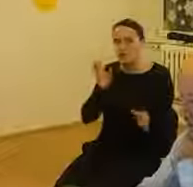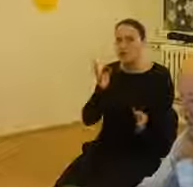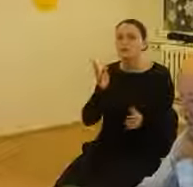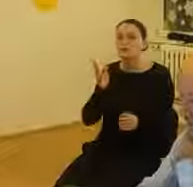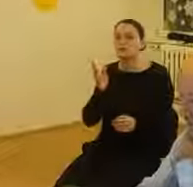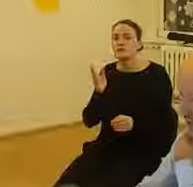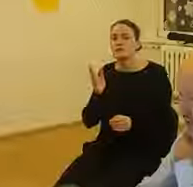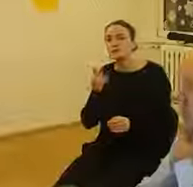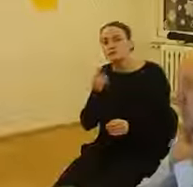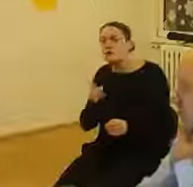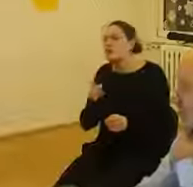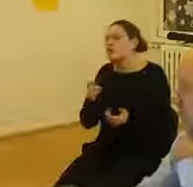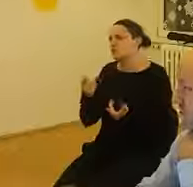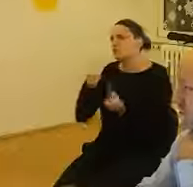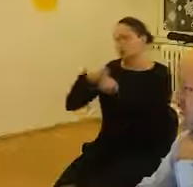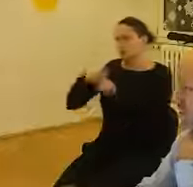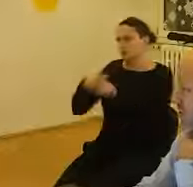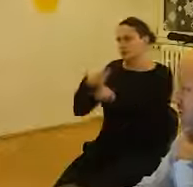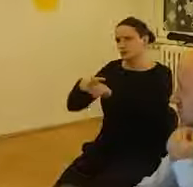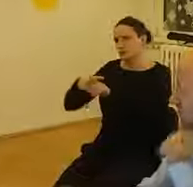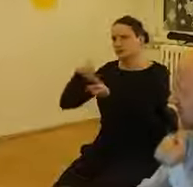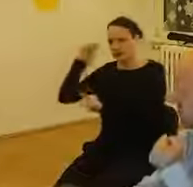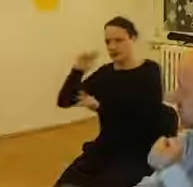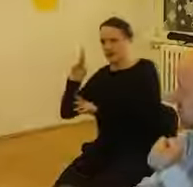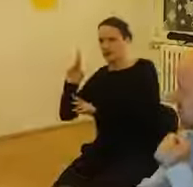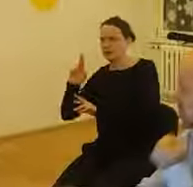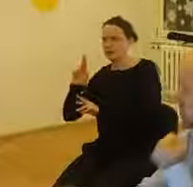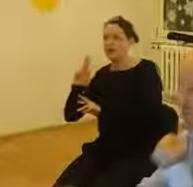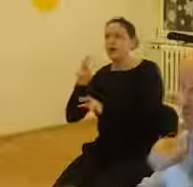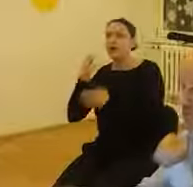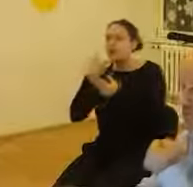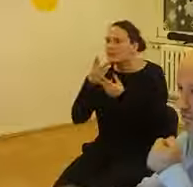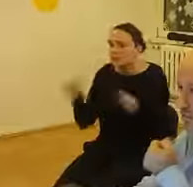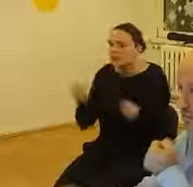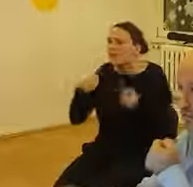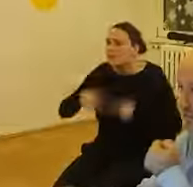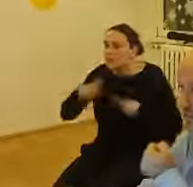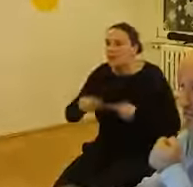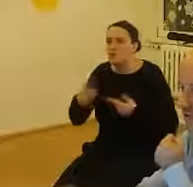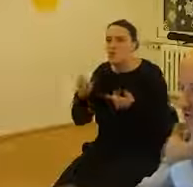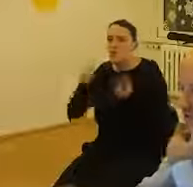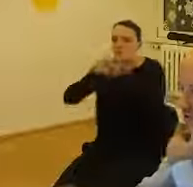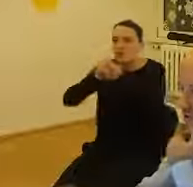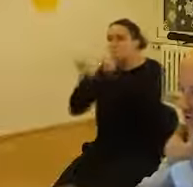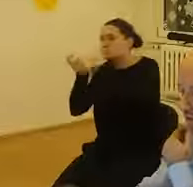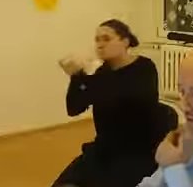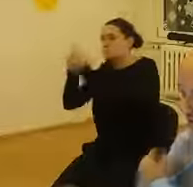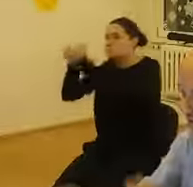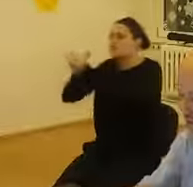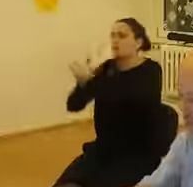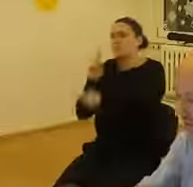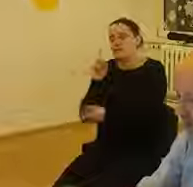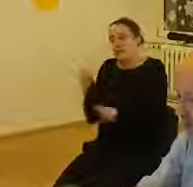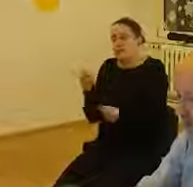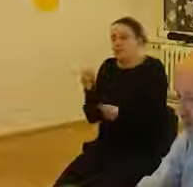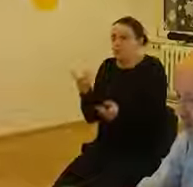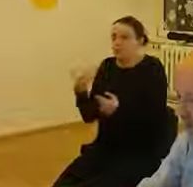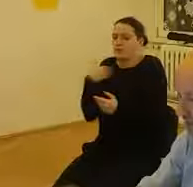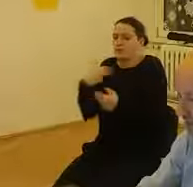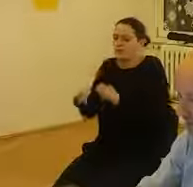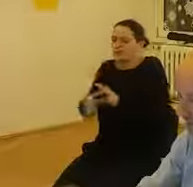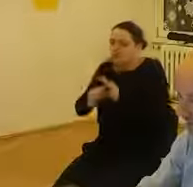miała taki pozytywny oddźwięk. Tak? Nie było, że każdy jeden przeciwko drugiemu, tylko rzeczywiście wspólnie się wspieraliśmy